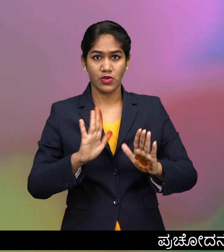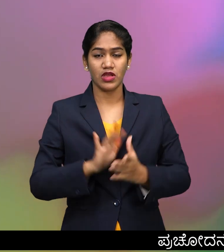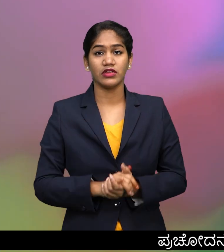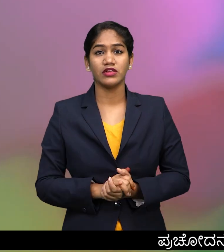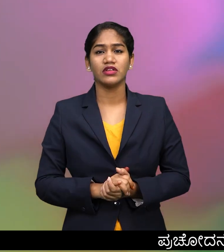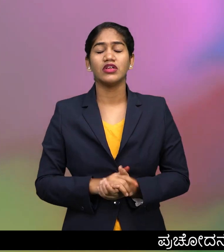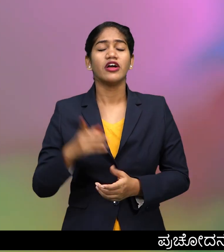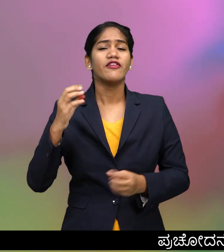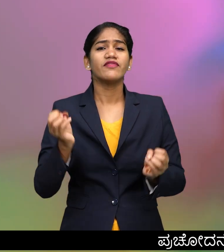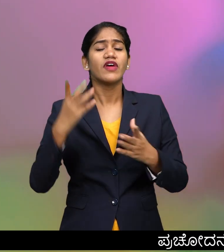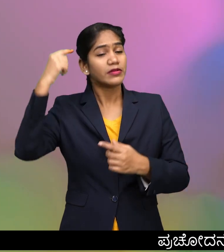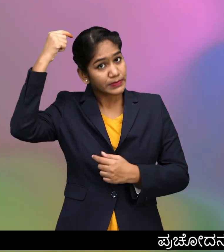ಪ್ರಚೋದನೆಗಳನ್ನು ಒಯ್ಯುತ್ತದೆ.